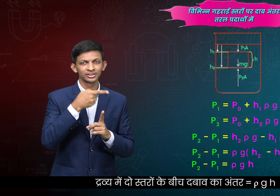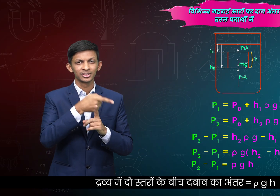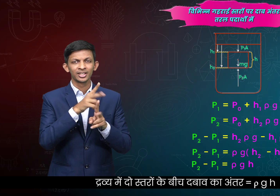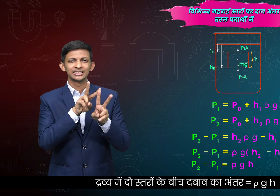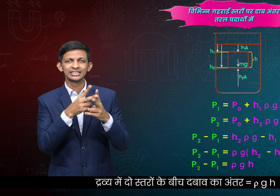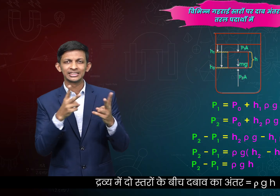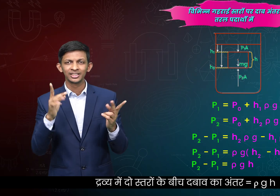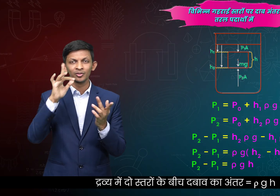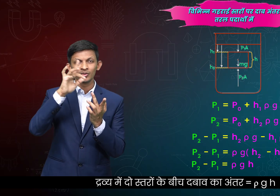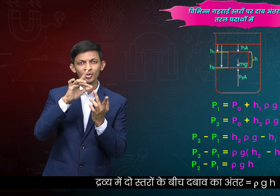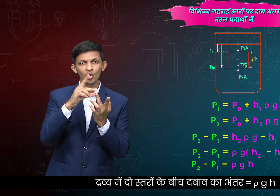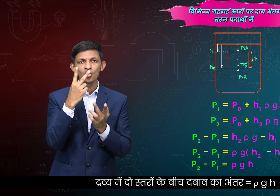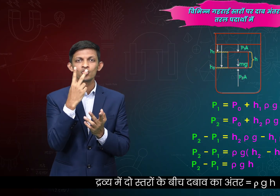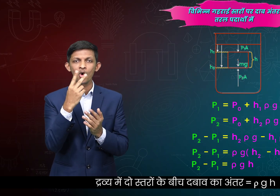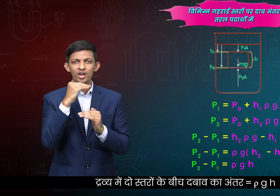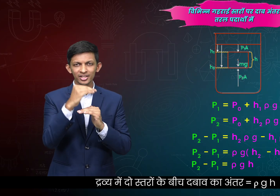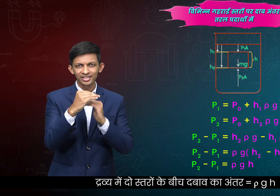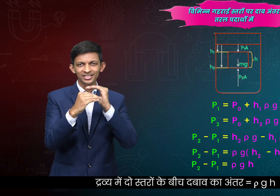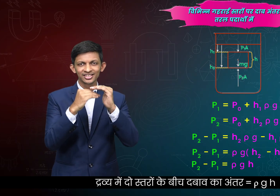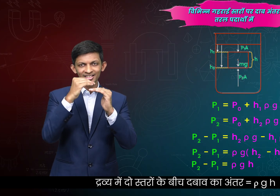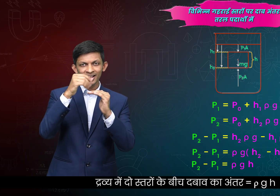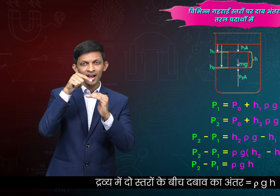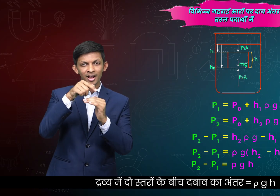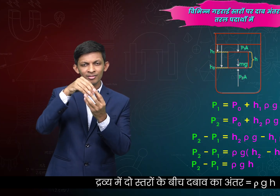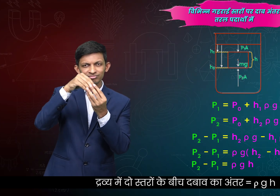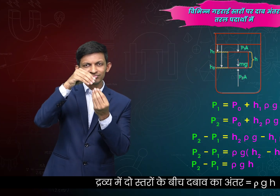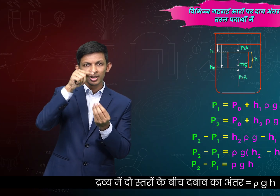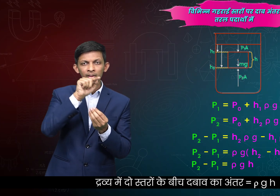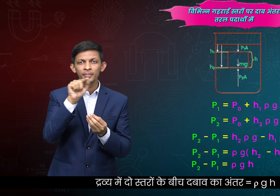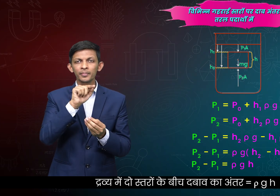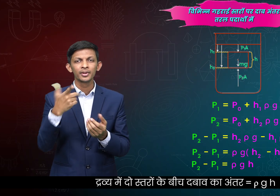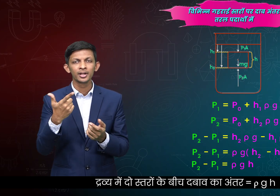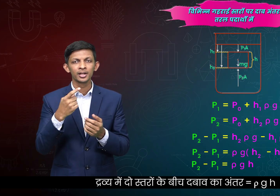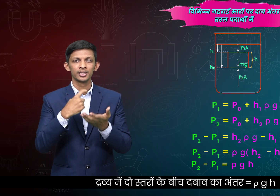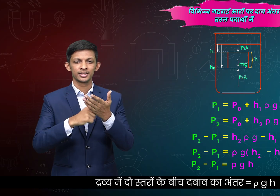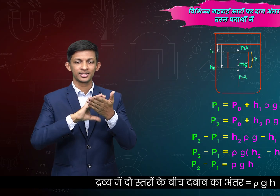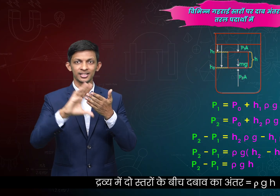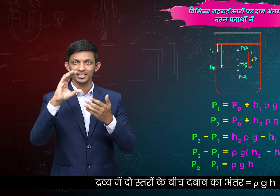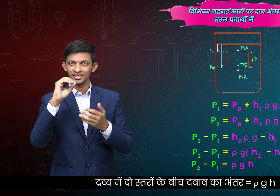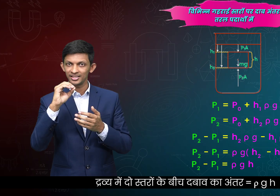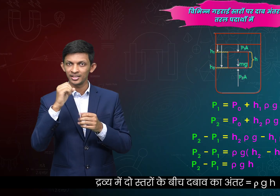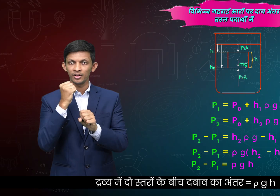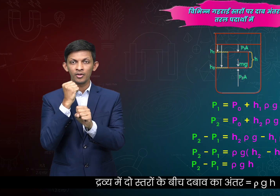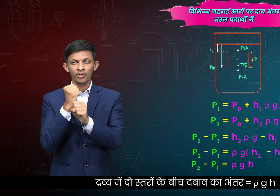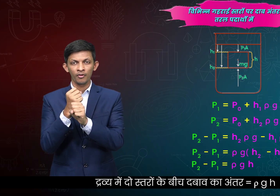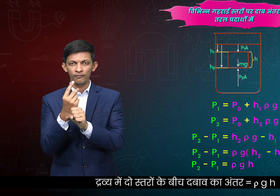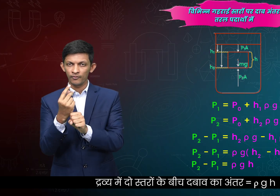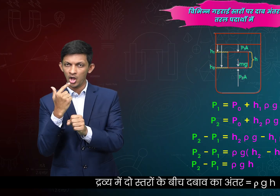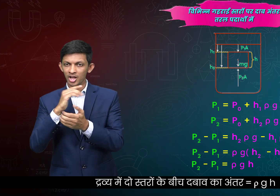में दो स्तरों के बीच दबाव का अंतर इज इक्वल्स टू